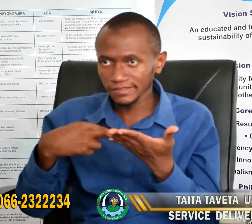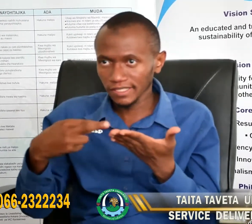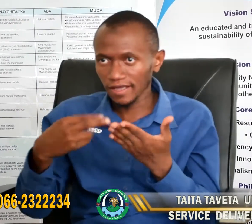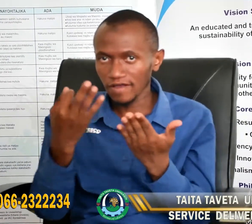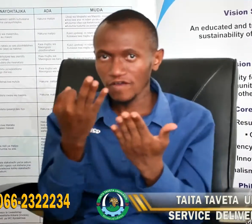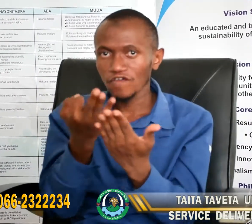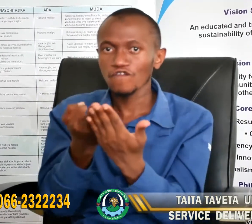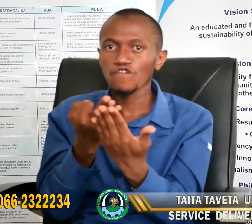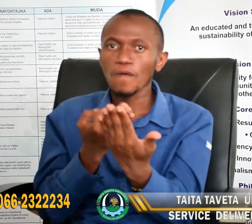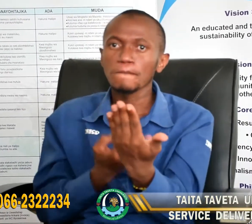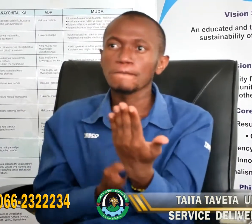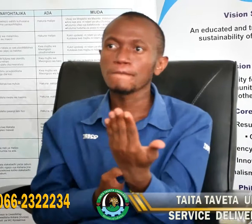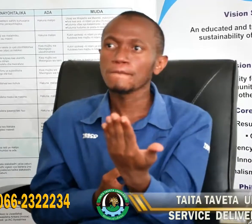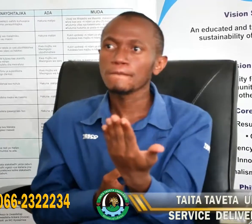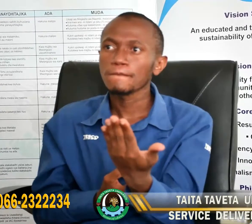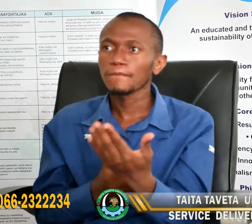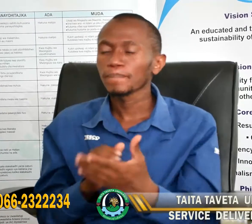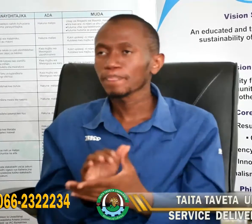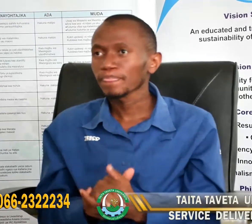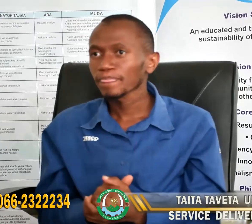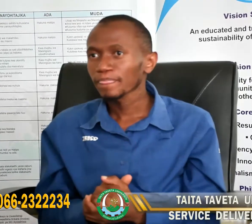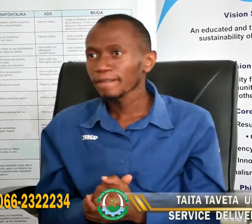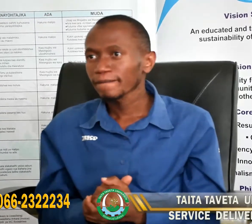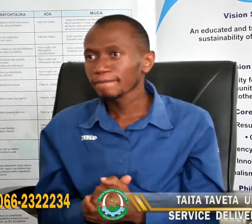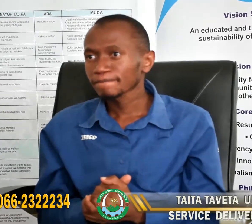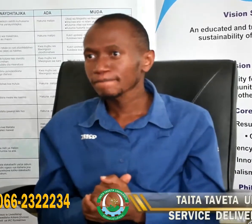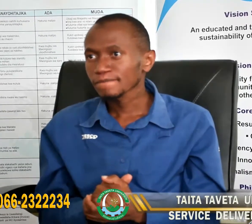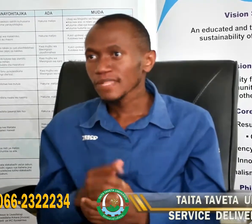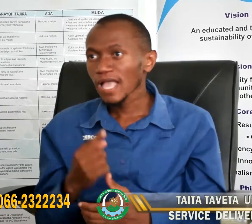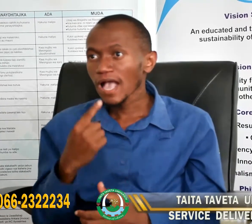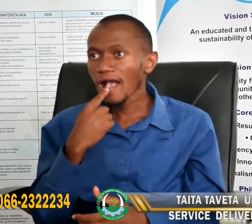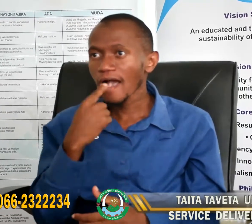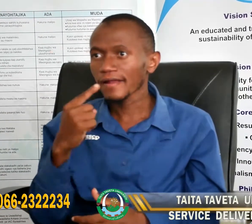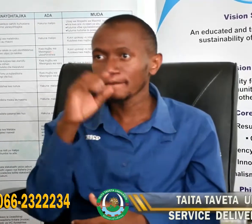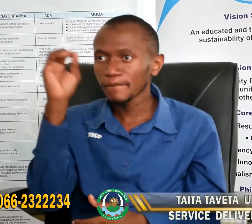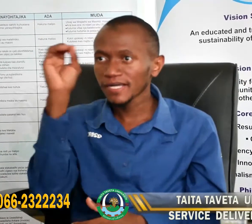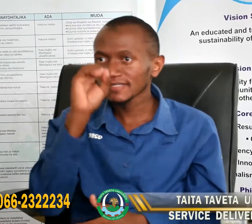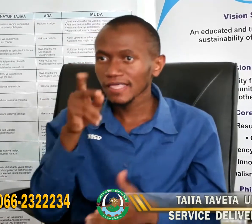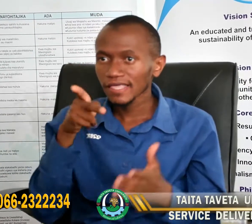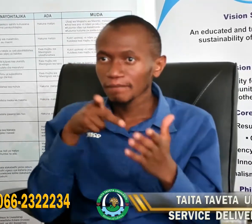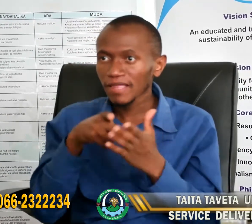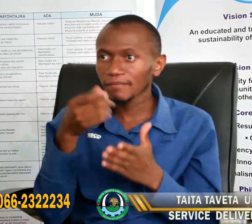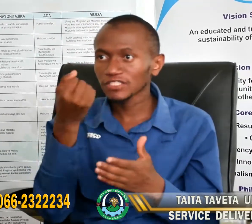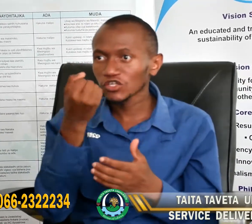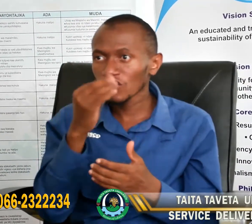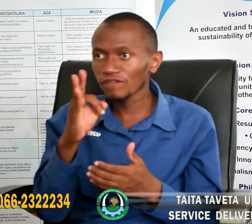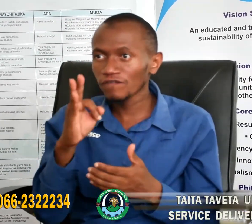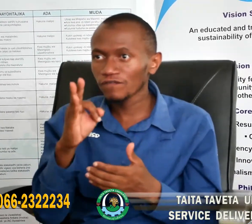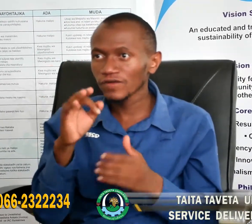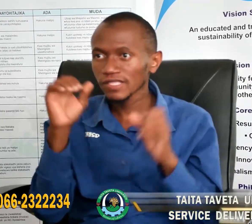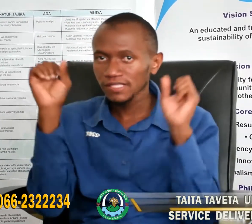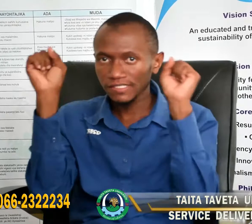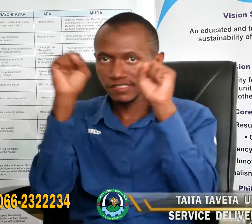Yanayohitajika, kukamilisha mwaka wa masomo. Ada, hakuna malipo.